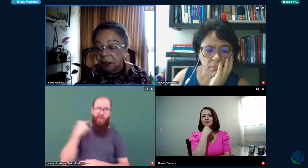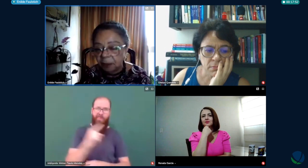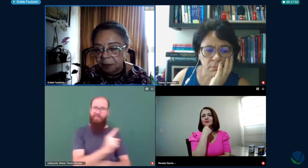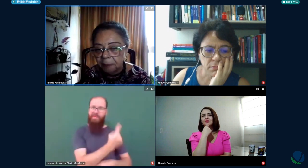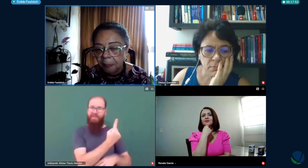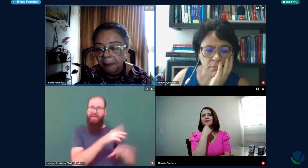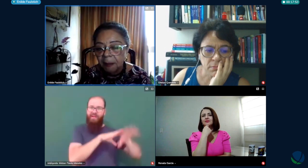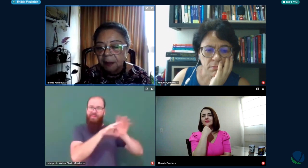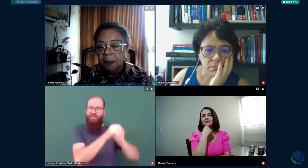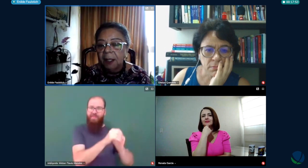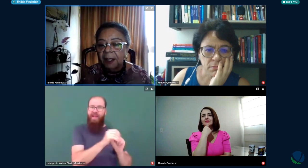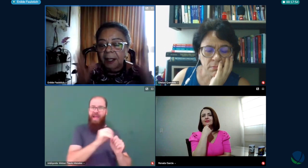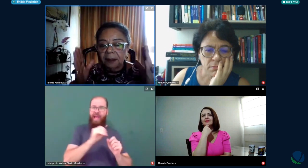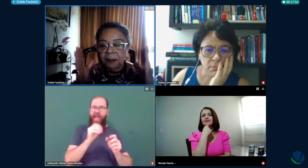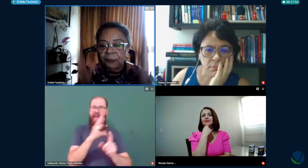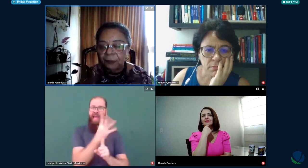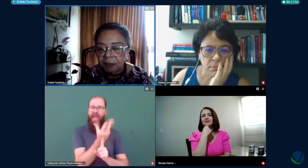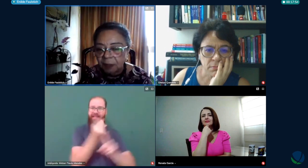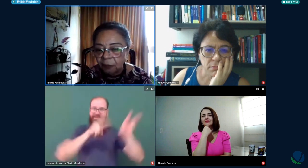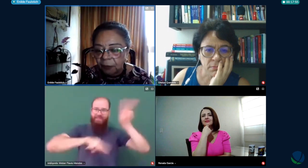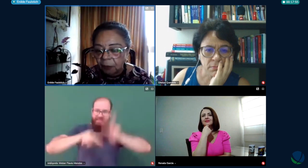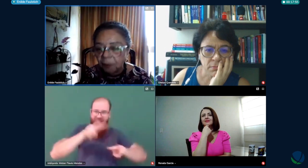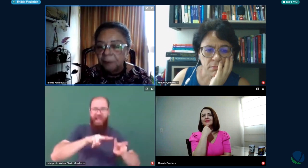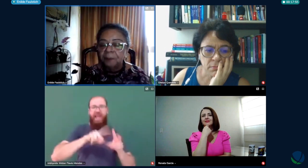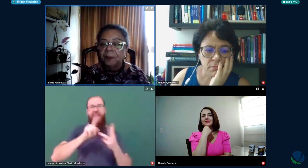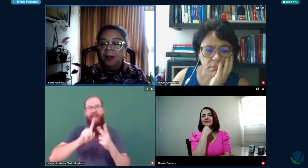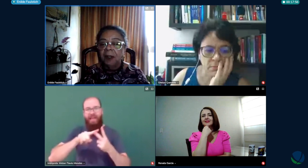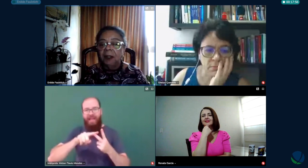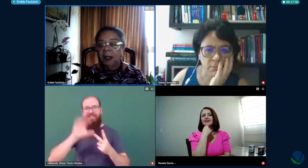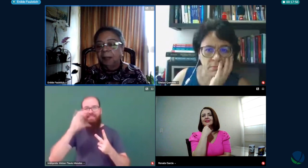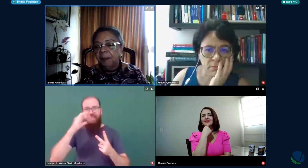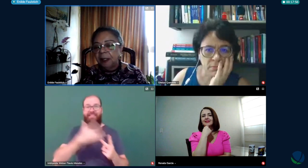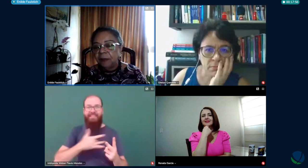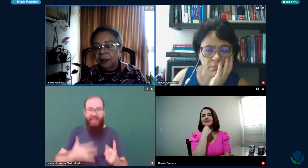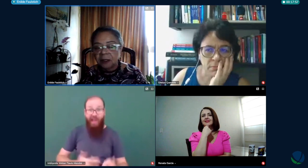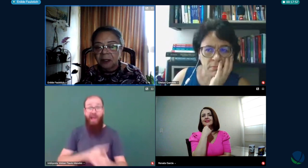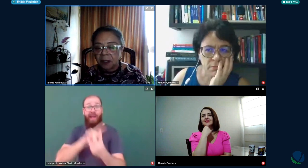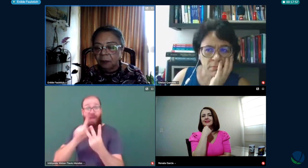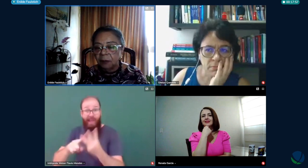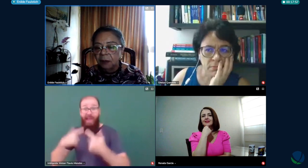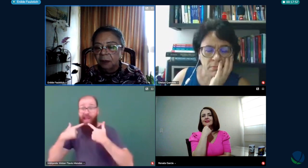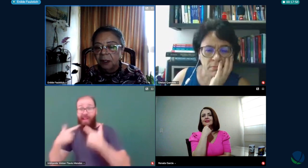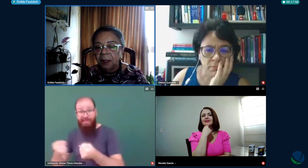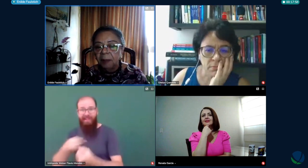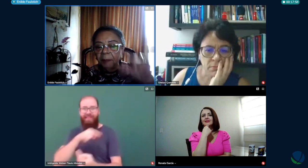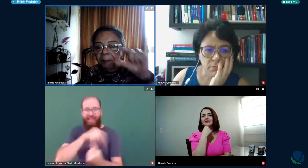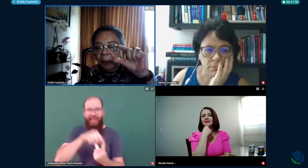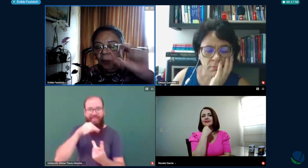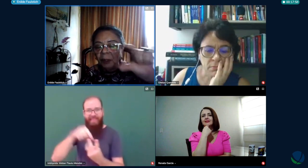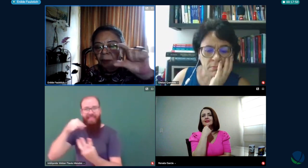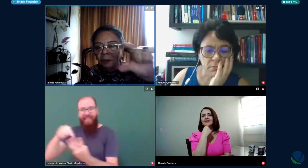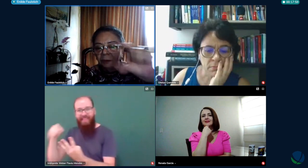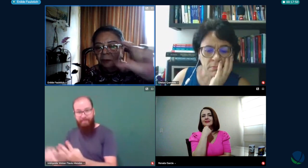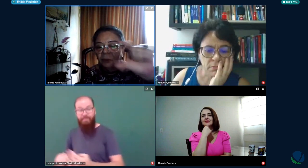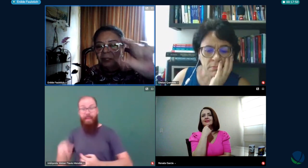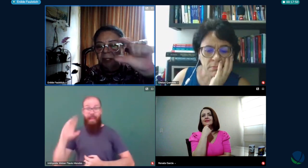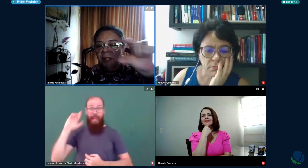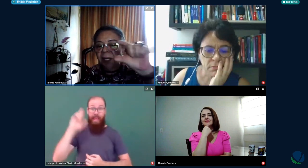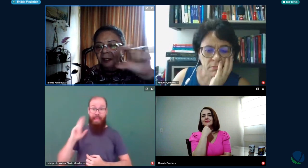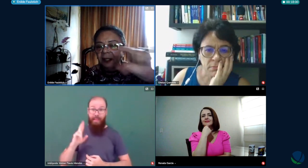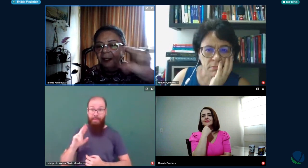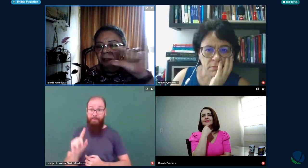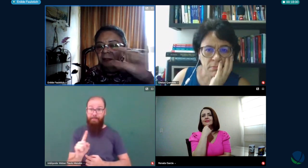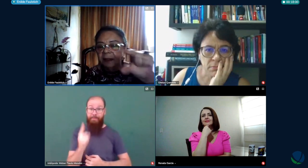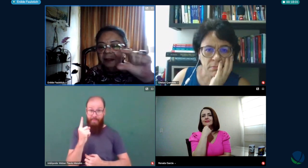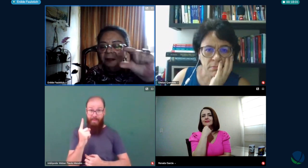uma vida dinâmica. Renata escreveu a primeira versão e me põe no